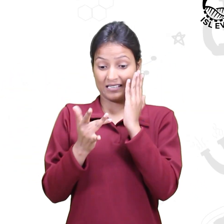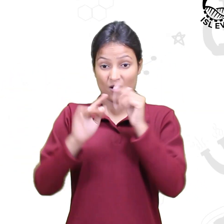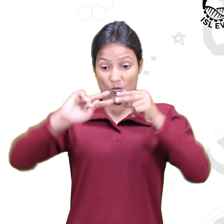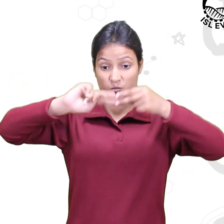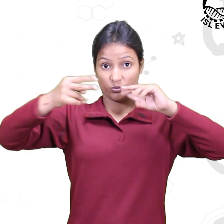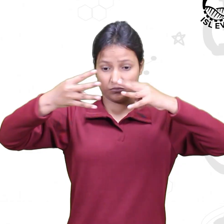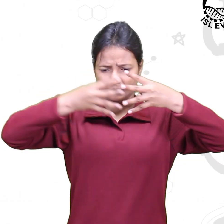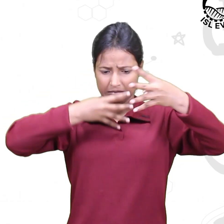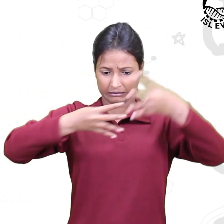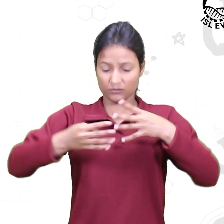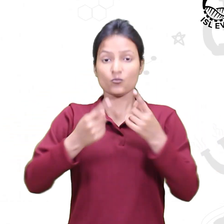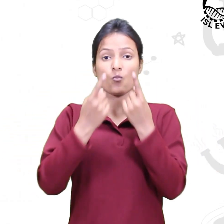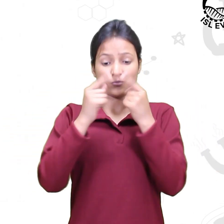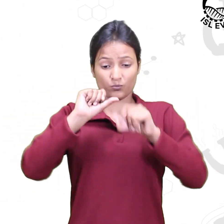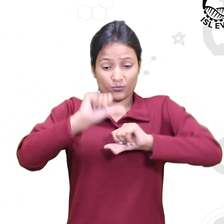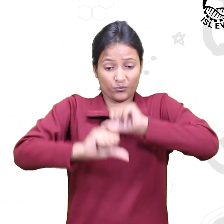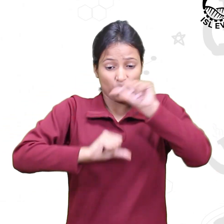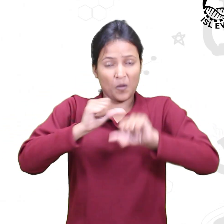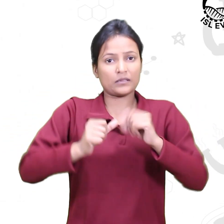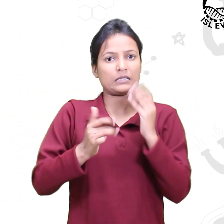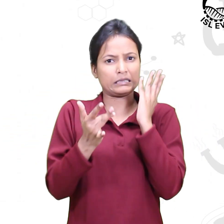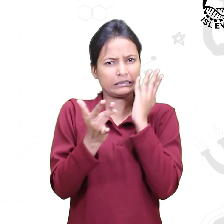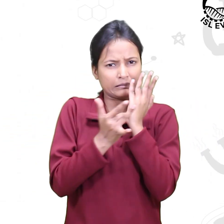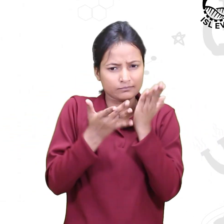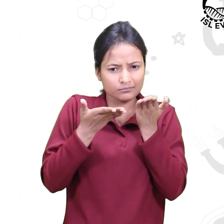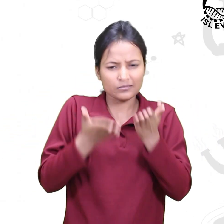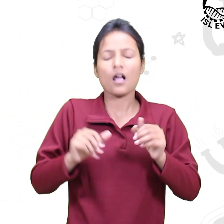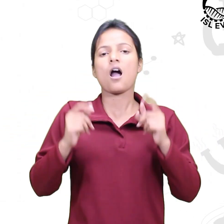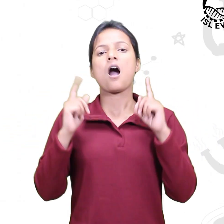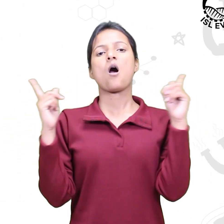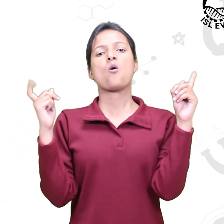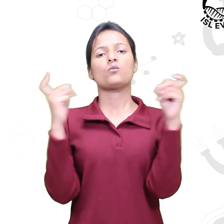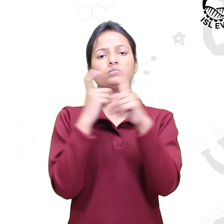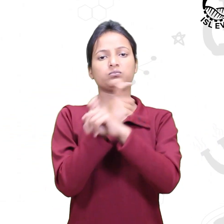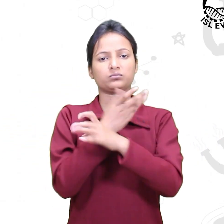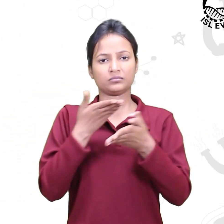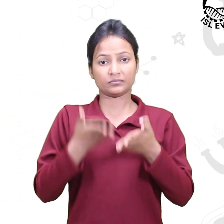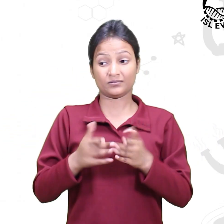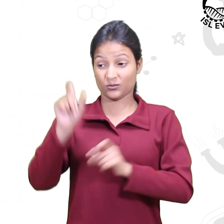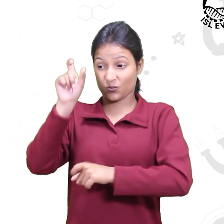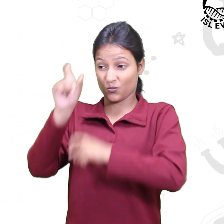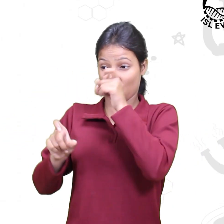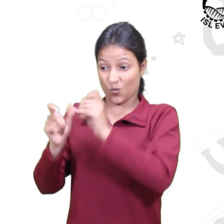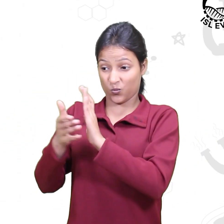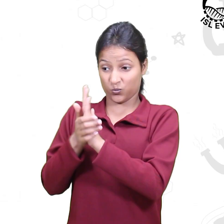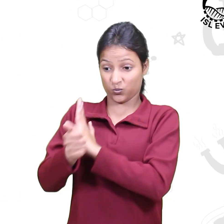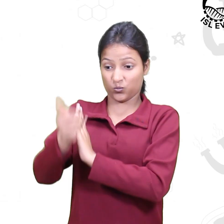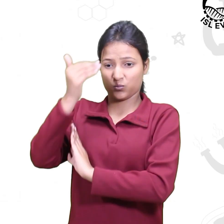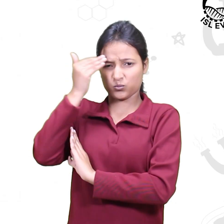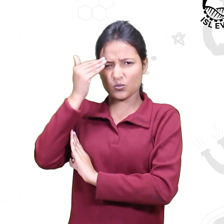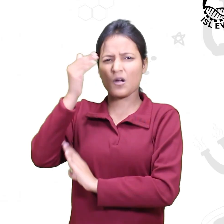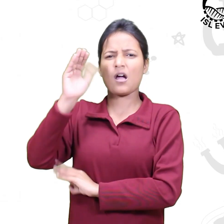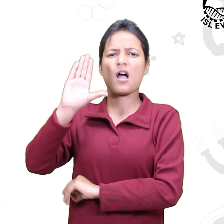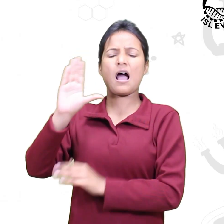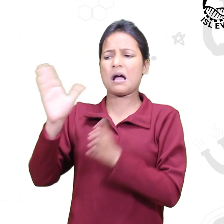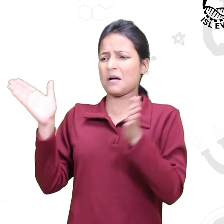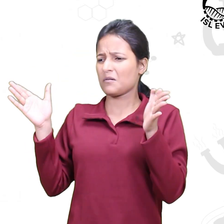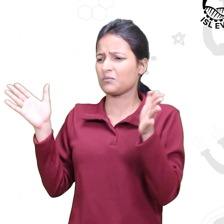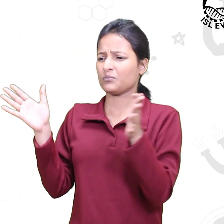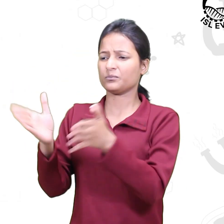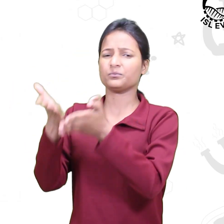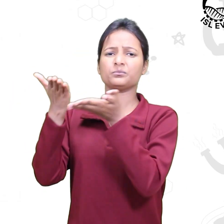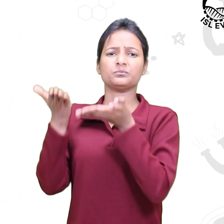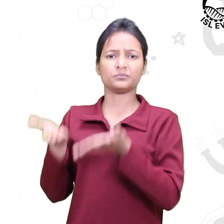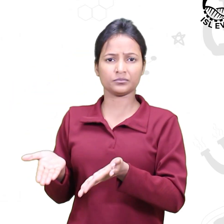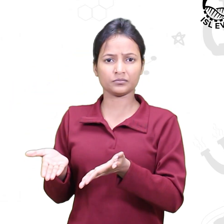सीक्वेंसिंग एक्चुअली एक बहुत ही जटिल प्रक्रिया है, ये इतना आसान नहीं है, इसलिए इसको करने वाले भी कम हैं। और जिन जगहों पे बहुत अच्छी फैसिलिटी है,